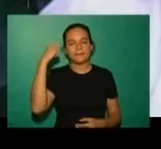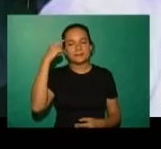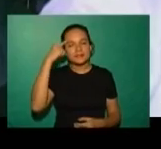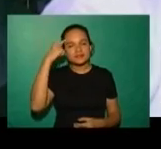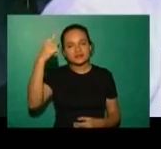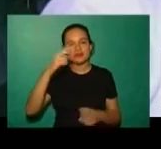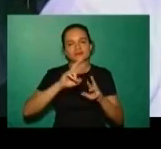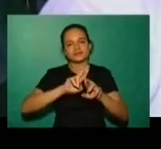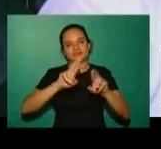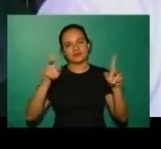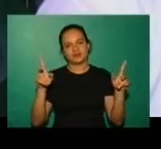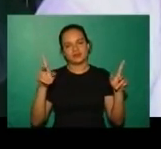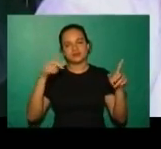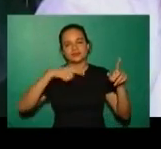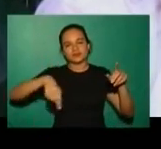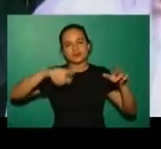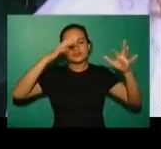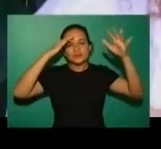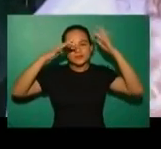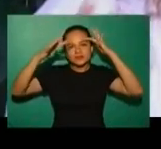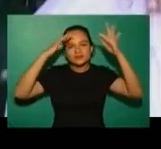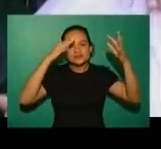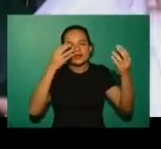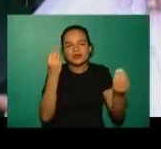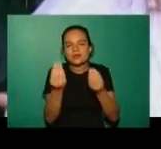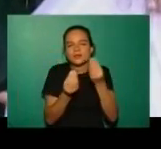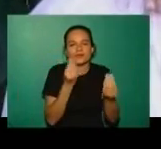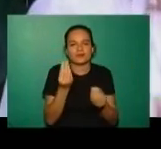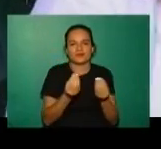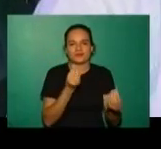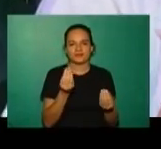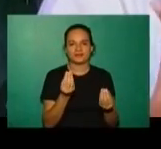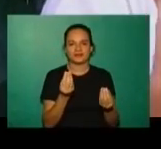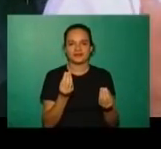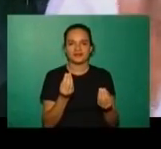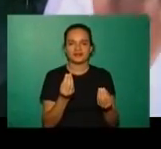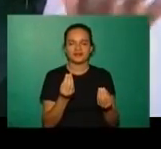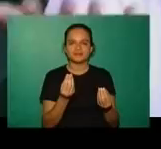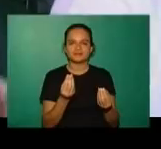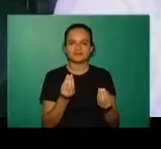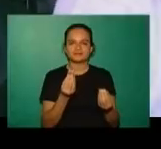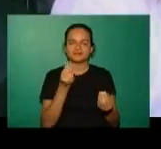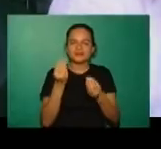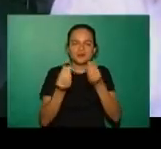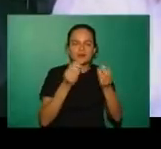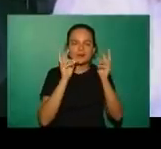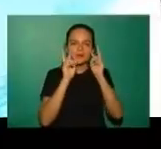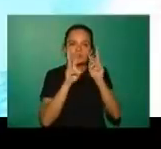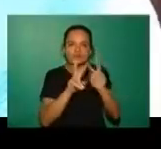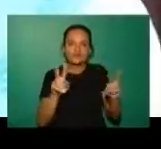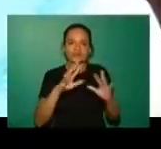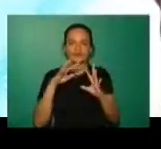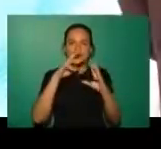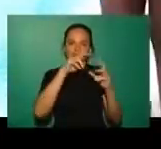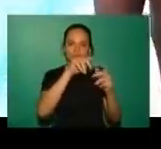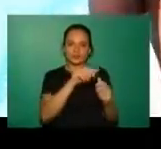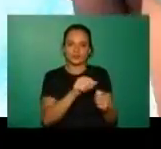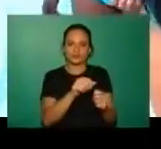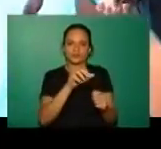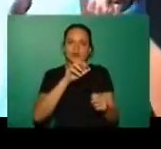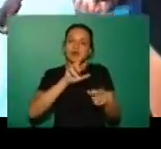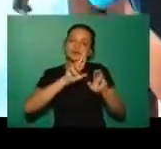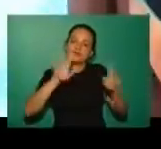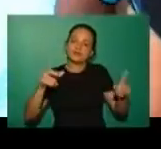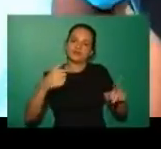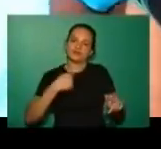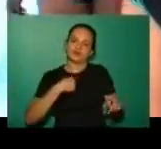diferente, né? Imaginar de que forma que eles podem ver esse mundo, que não é o mesmo que eu